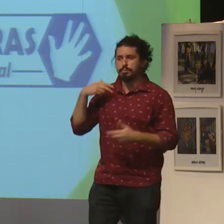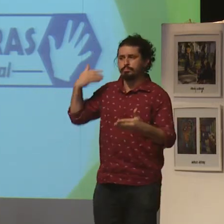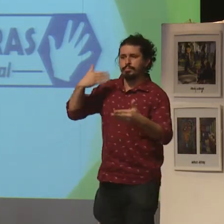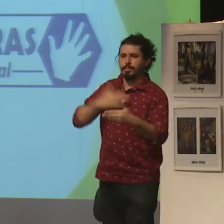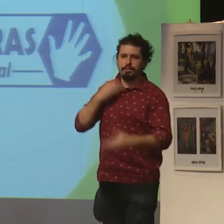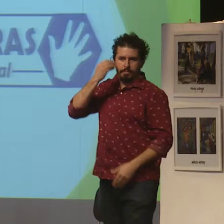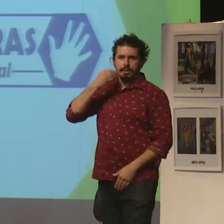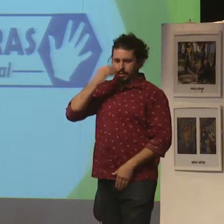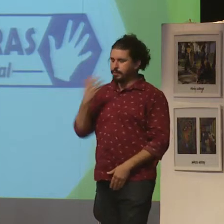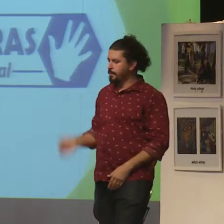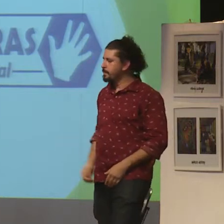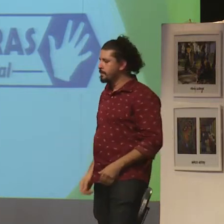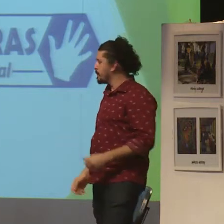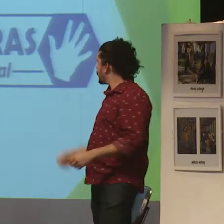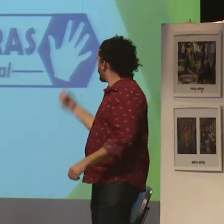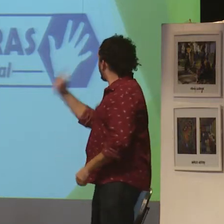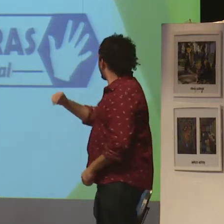pesquisa depois. Isso foi uma experiência muito boa.